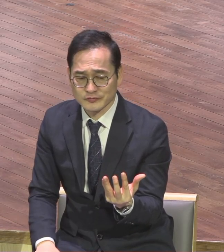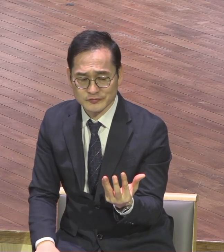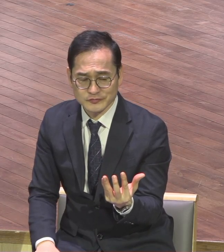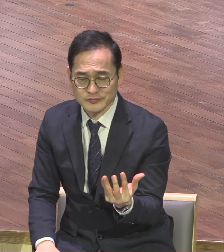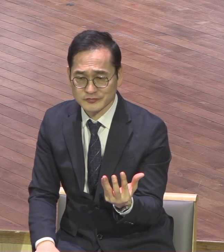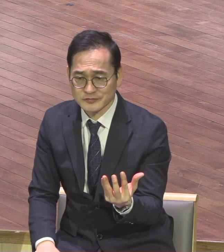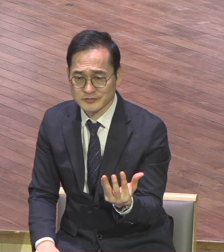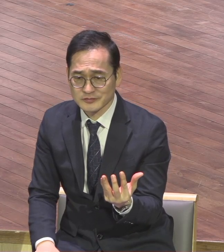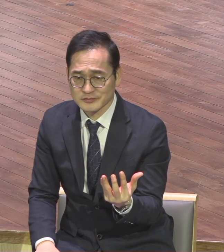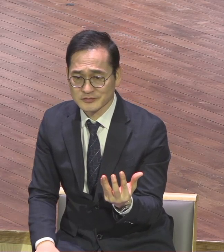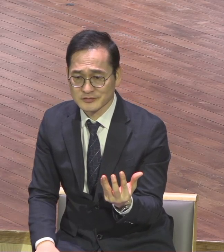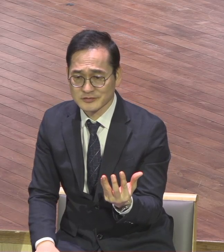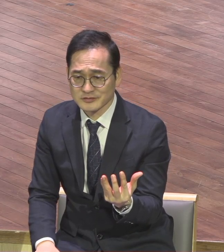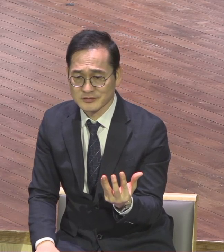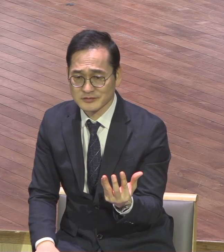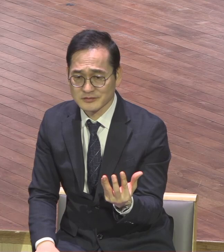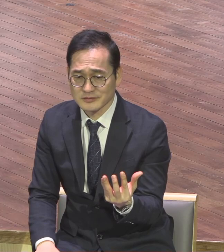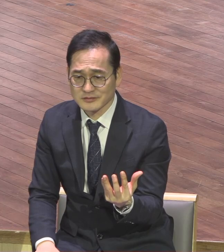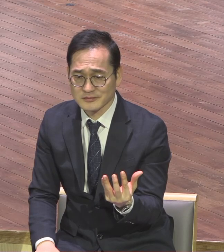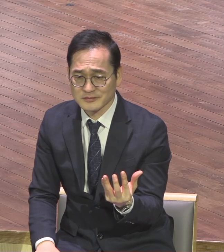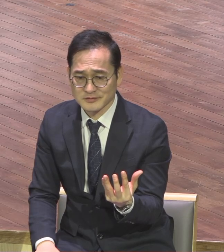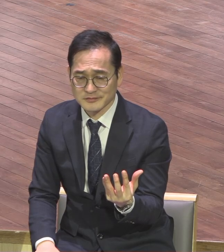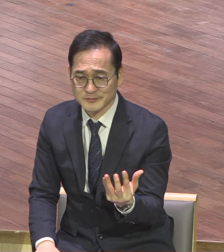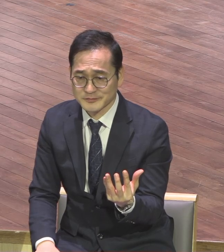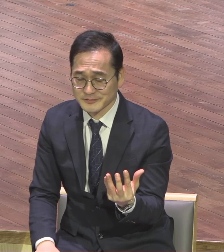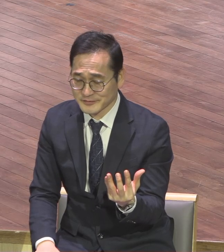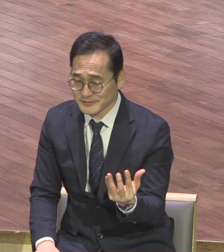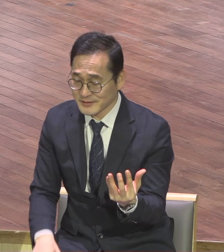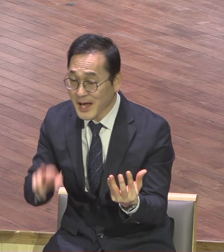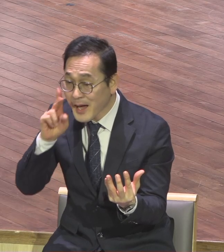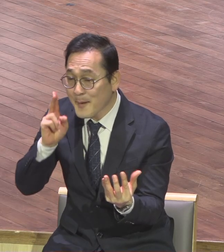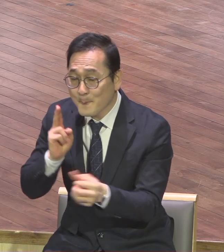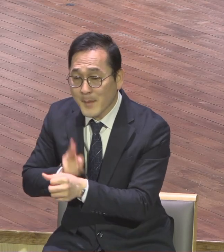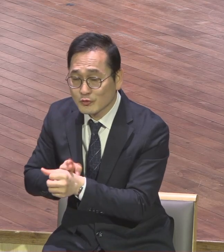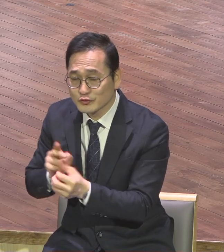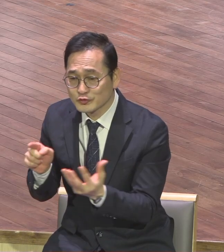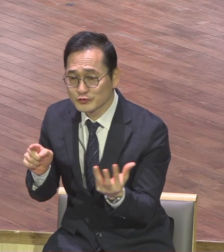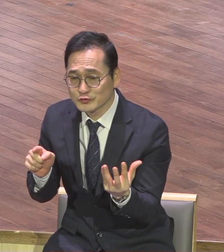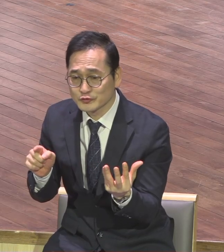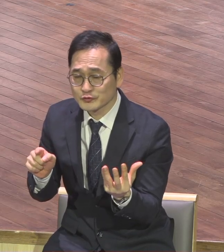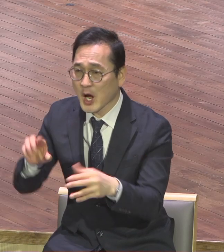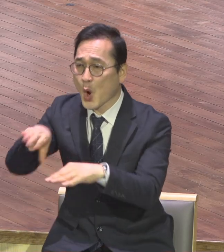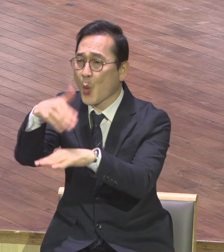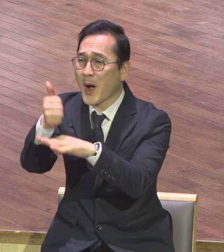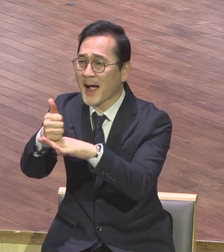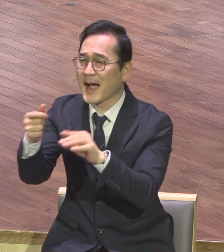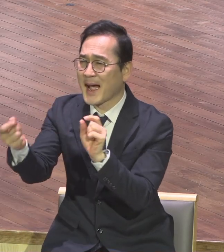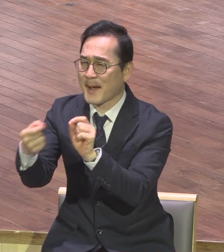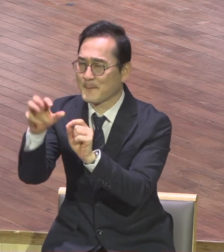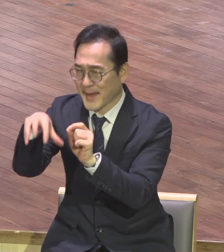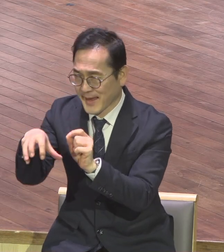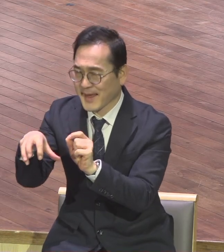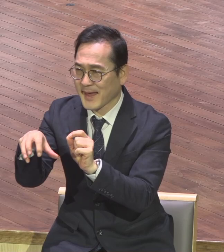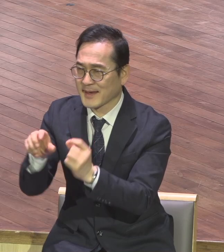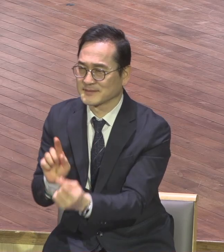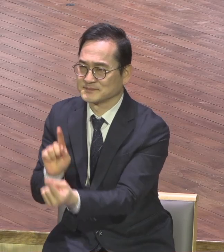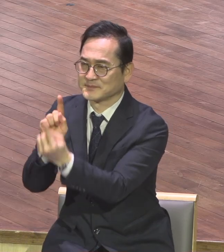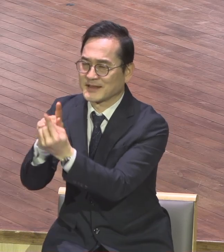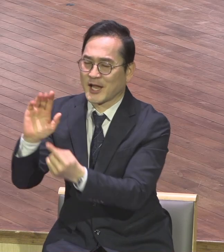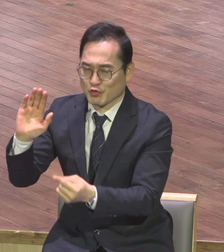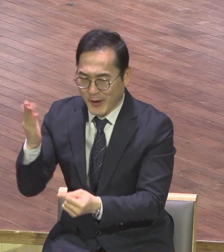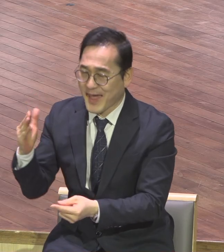황실 친인척들이 그것을 책임지고 있었는데 바울이 가이사 앞에 서야 하리라라는 성령의 음성을